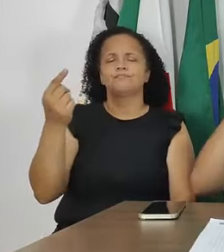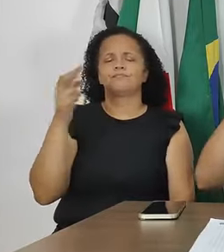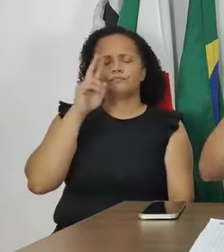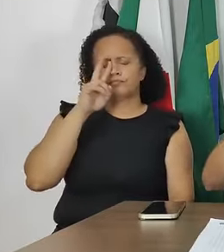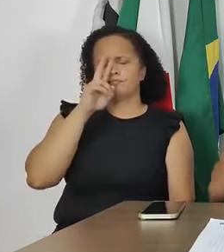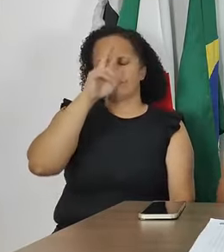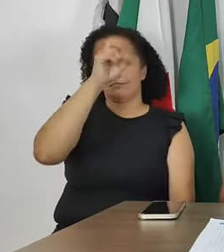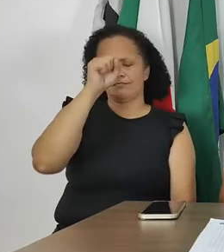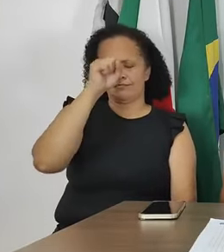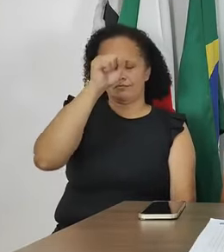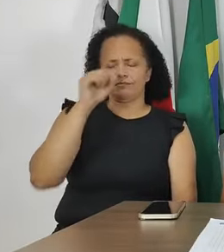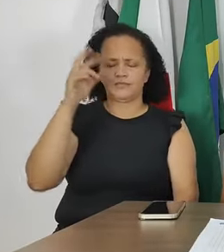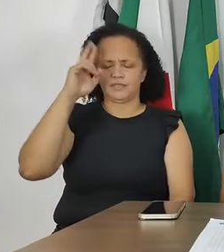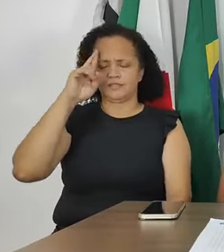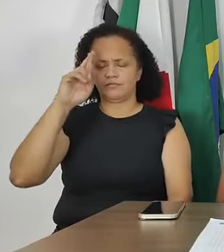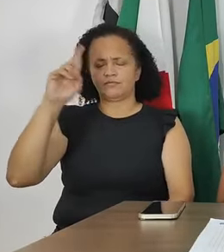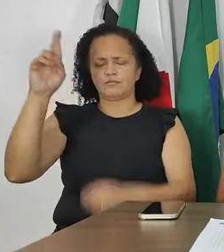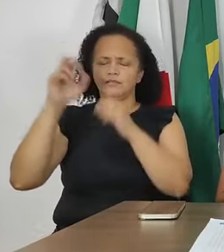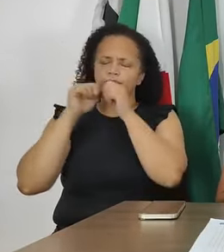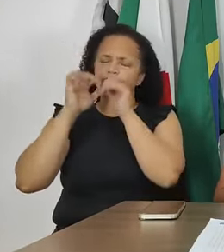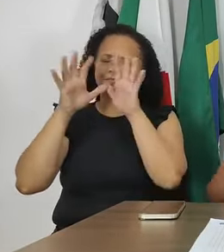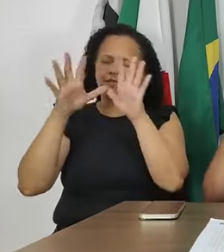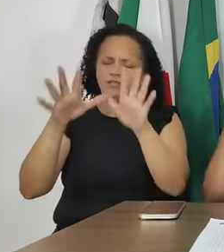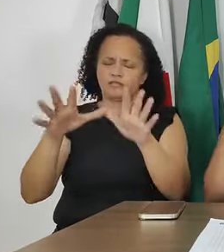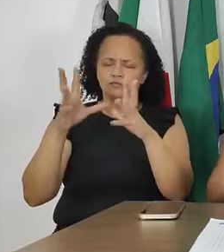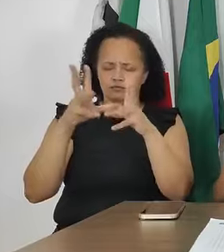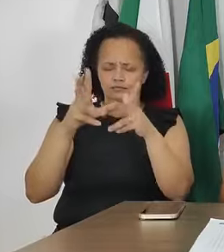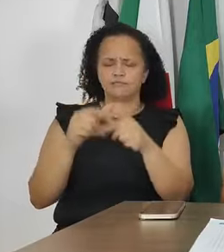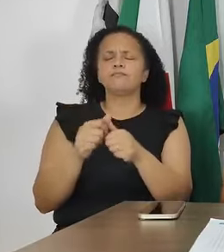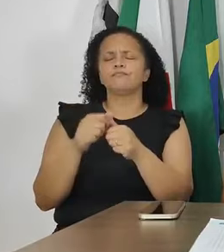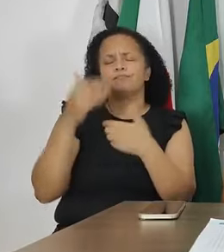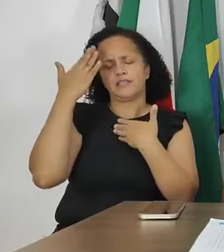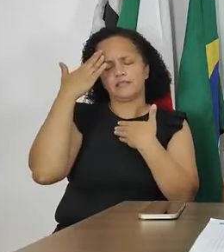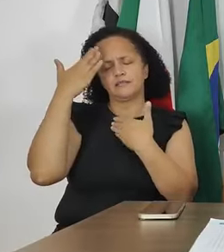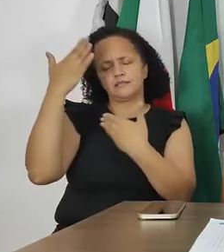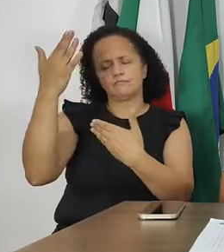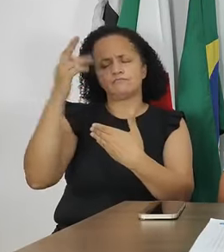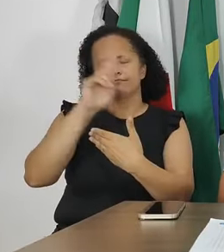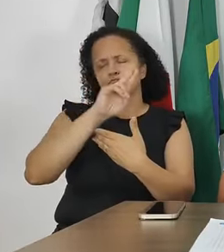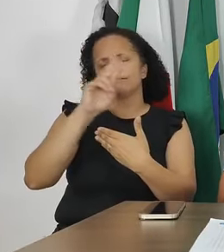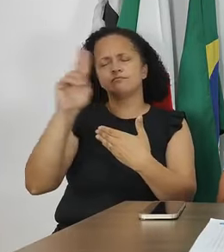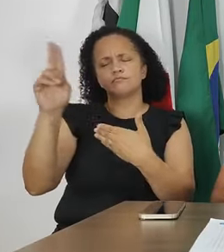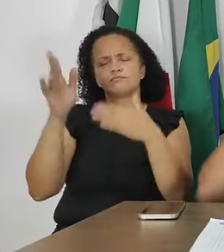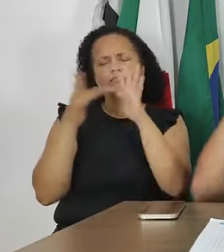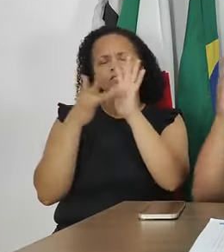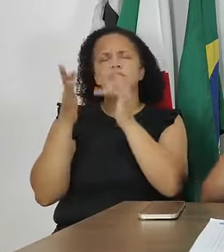tudo que eles colocarem nas mãos o Senhor venha prosperar, Pai. Nós te agradecemos em nome de